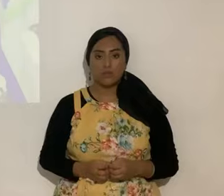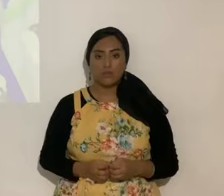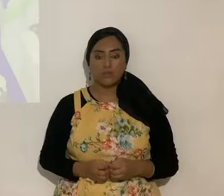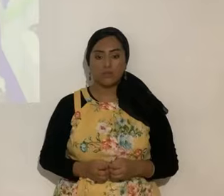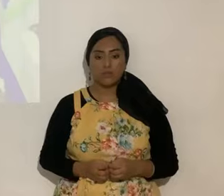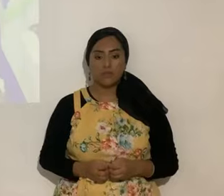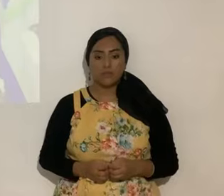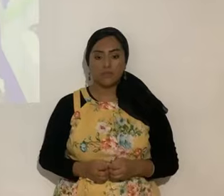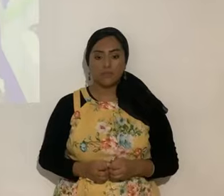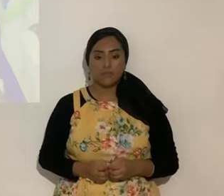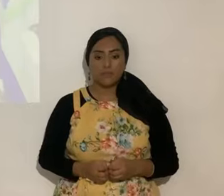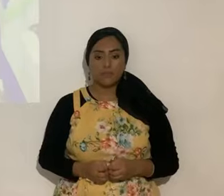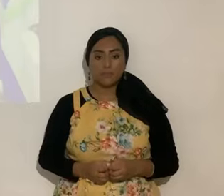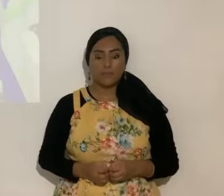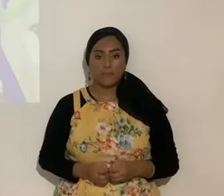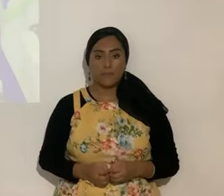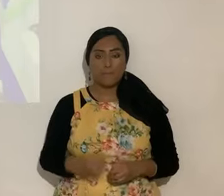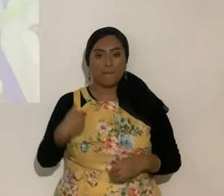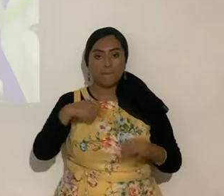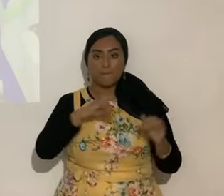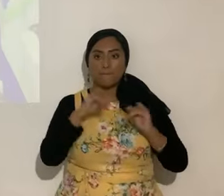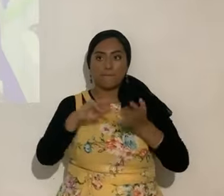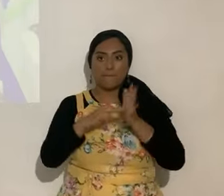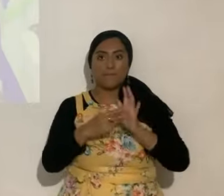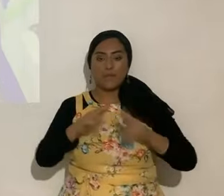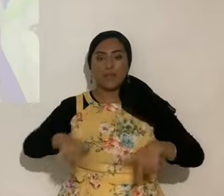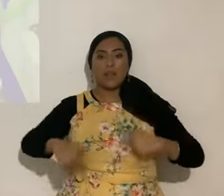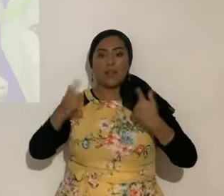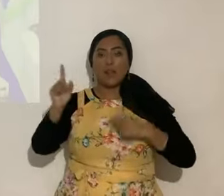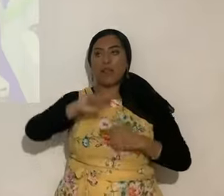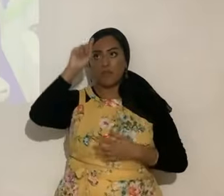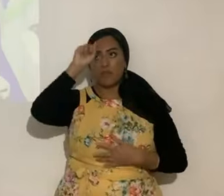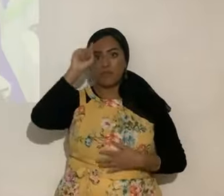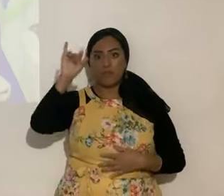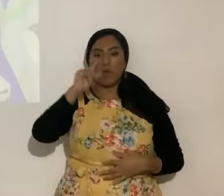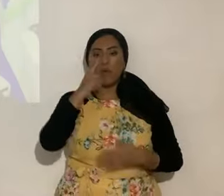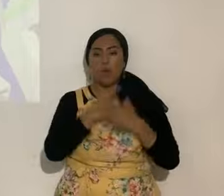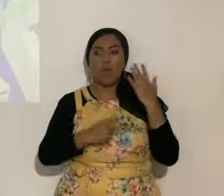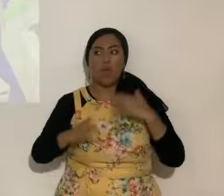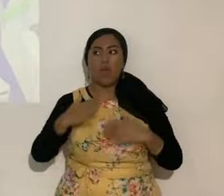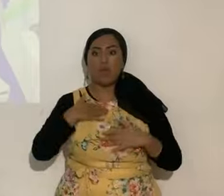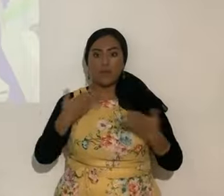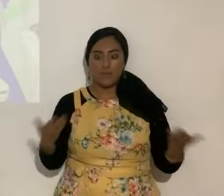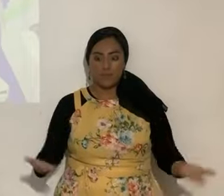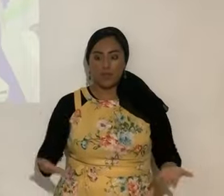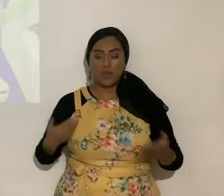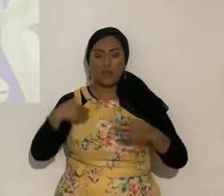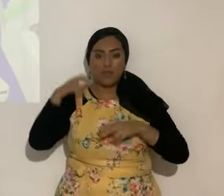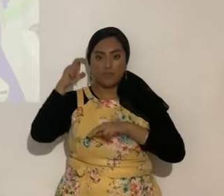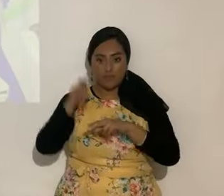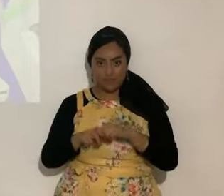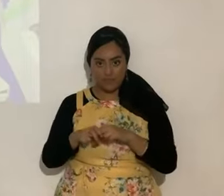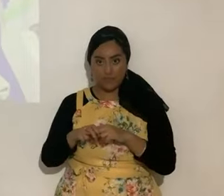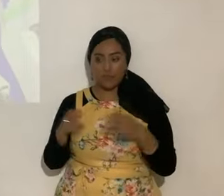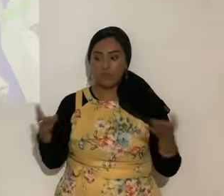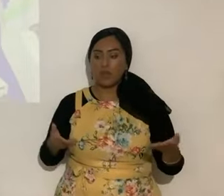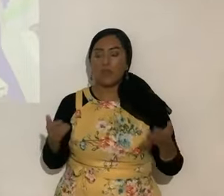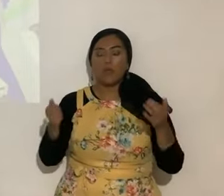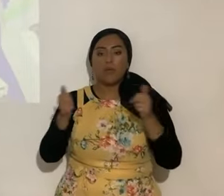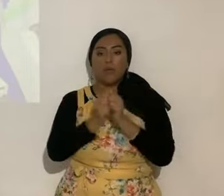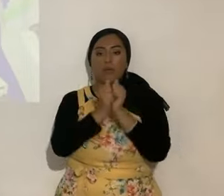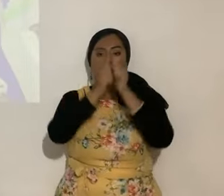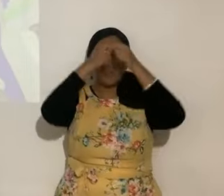representamos, la vida eterna, ¿qué represento yo, aquí sentado, con el